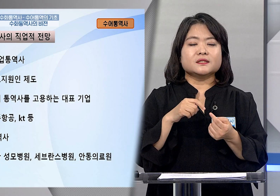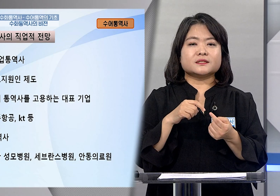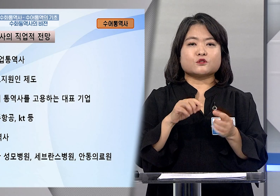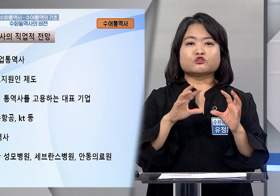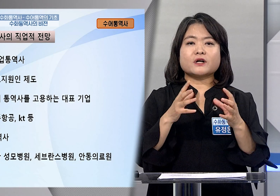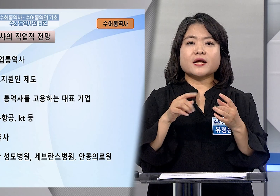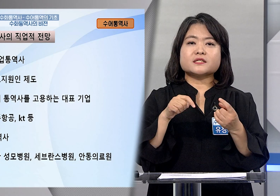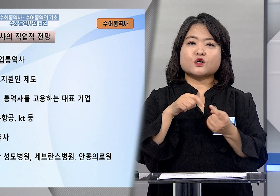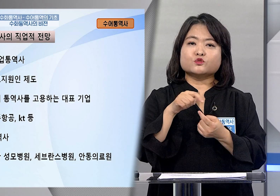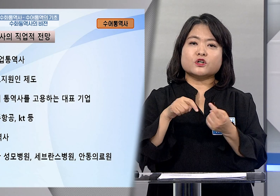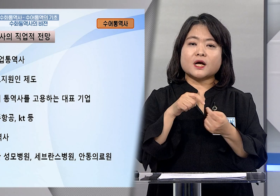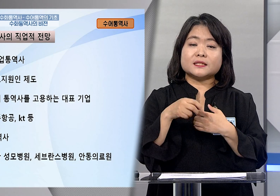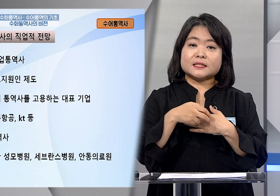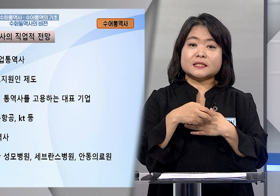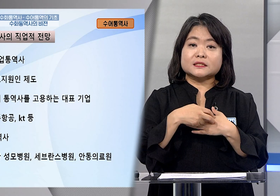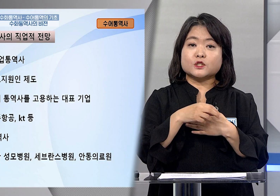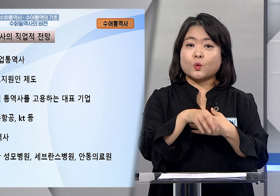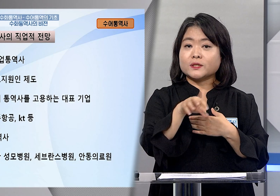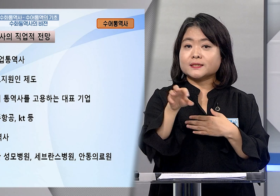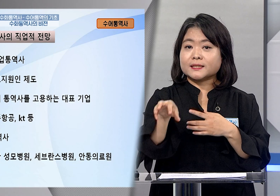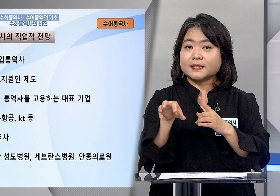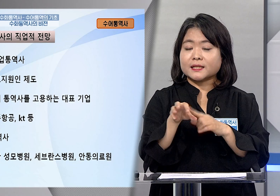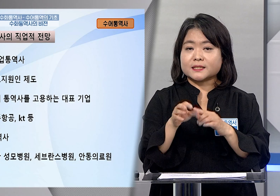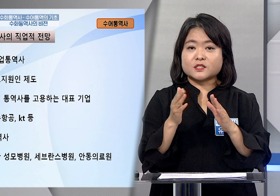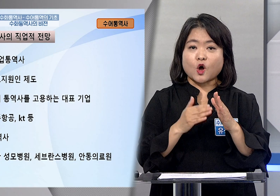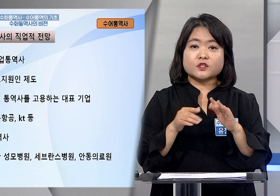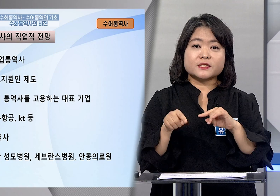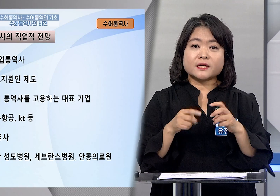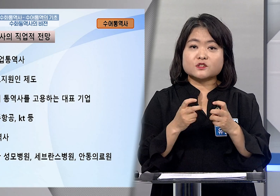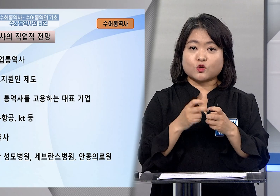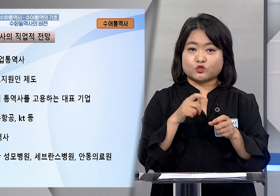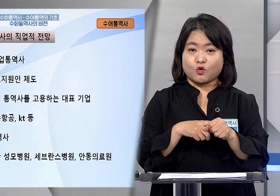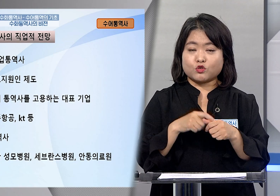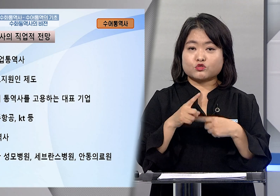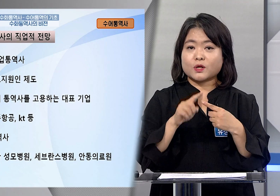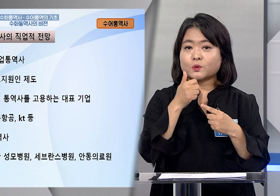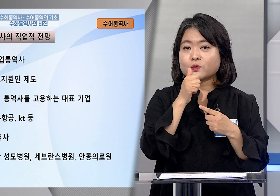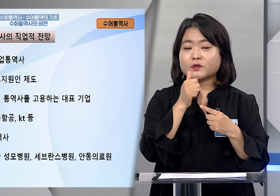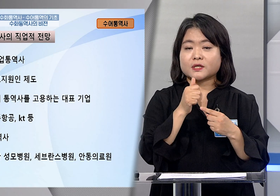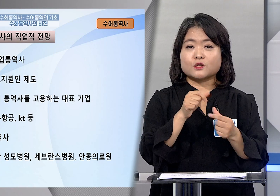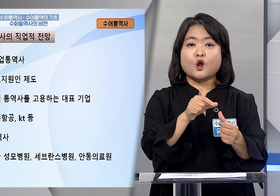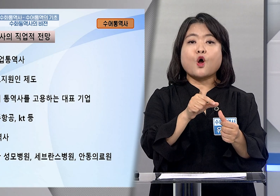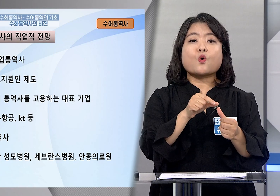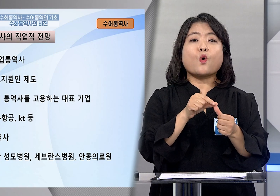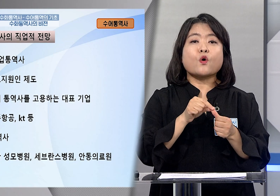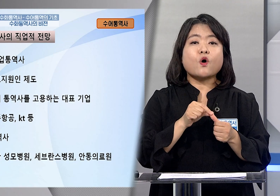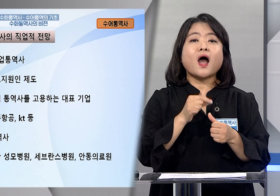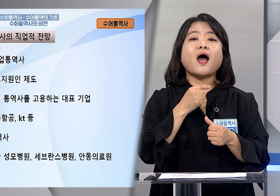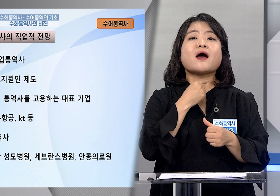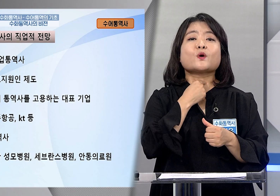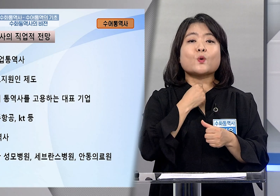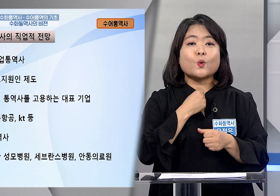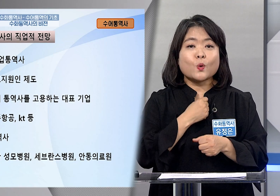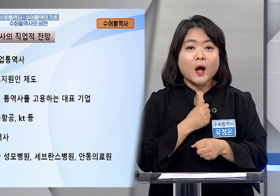이제 국가에서 운영하는 이 의료원들이 이제 정책적으로 수화통역사를 고용하려고